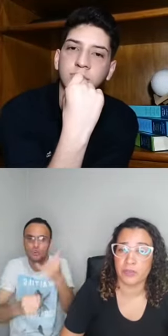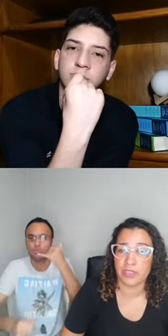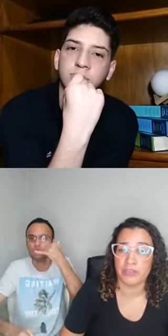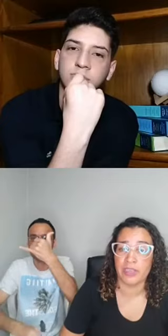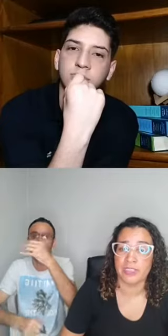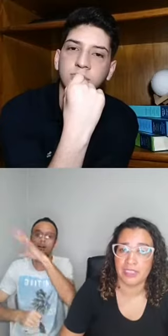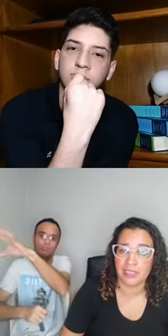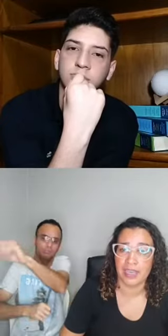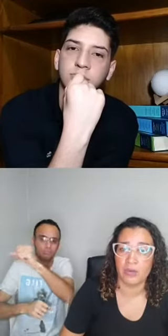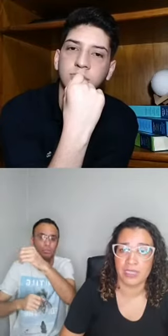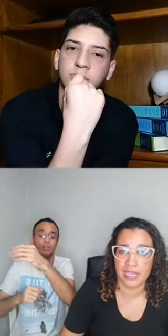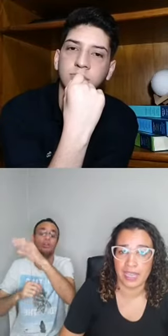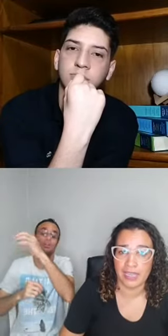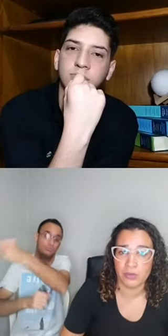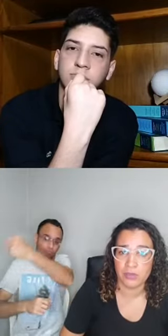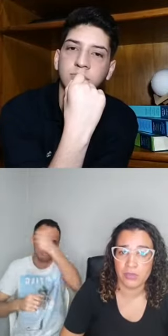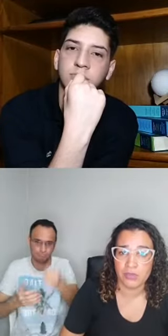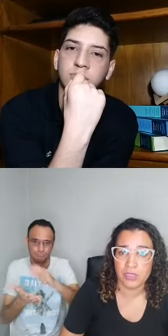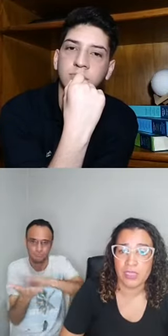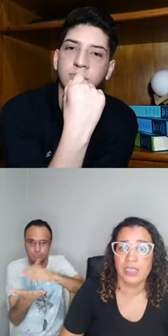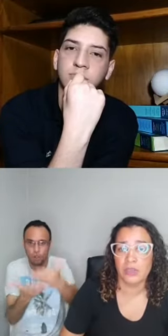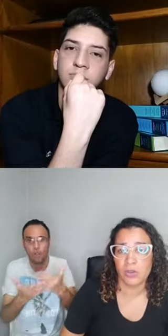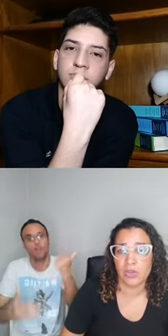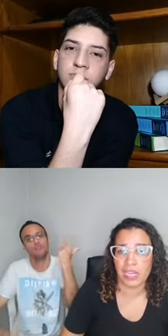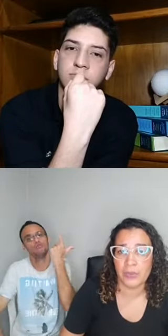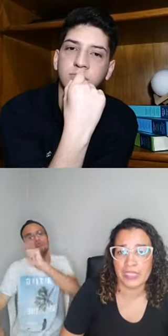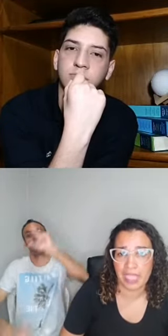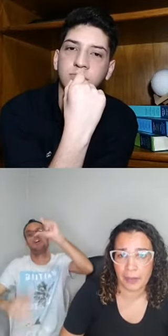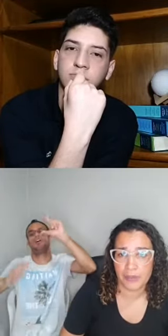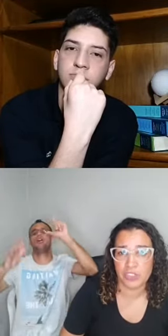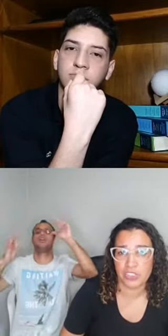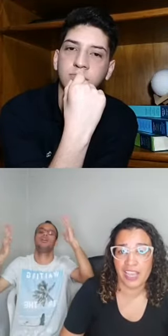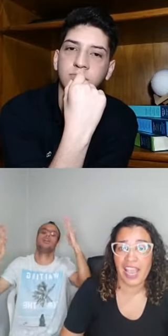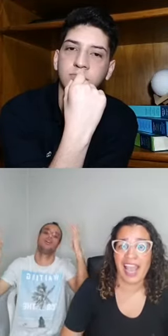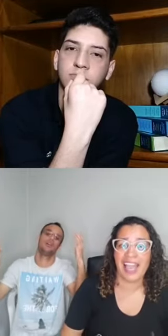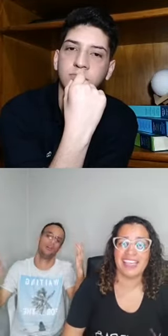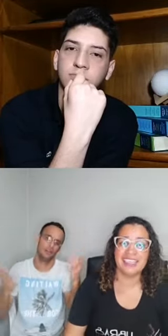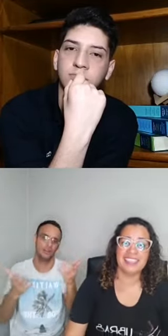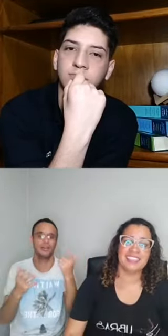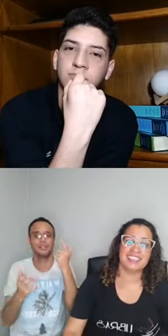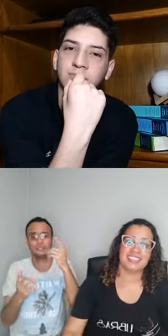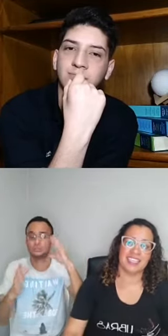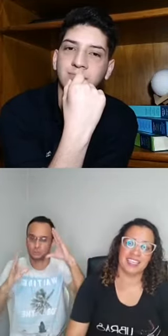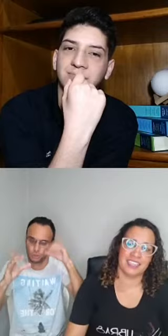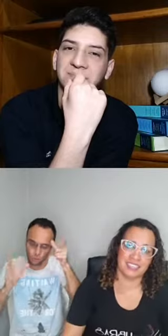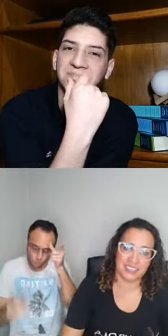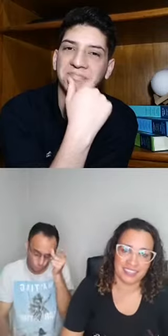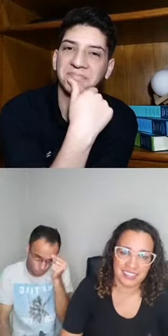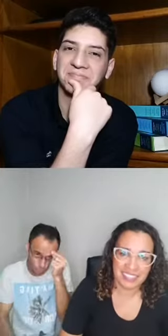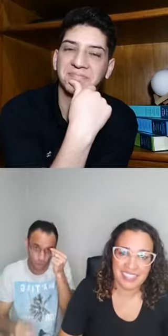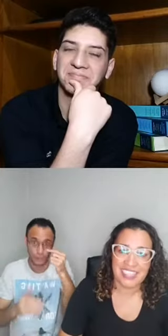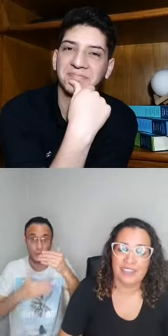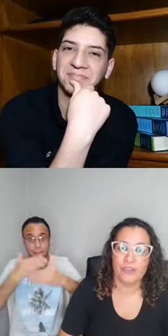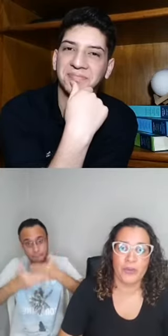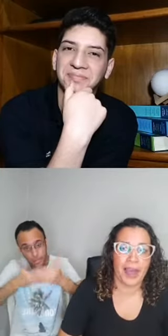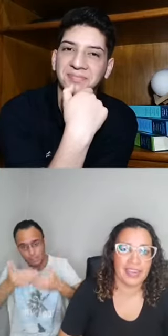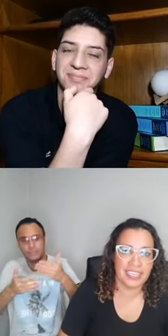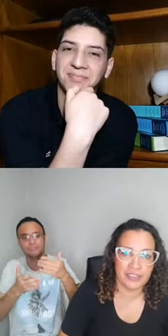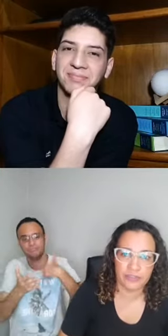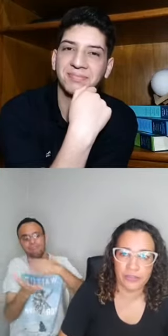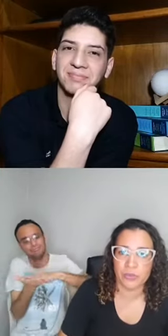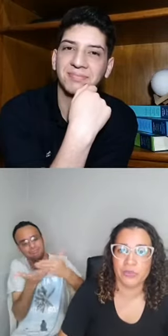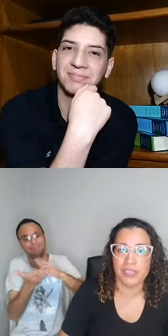eles foram quer ver, aceitaram, ligaram e colocaram um intérprete. Aí sim, foi